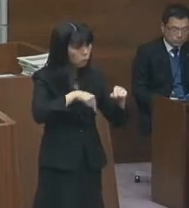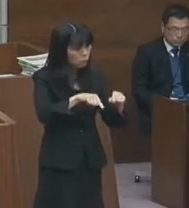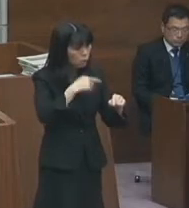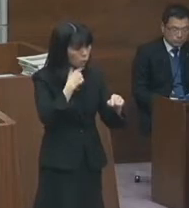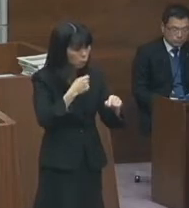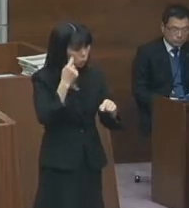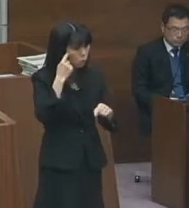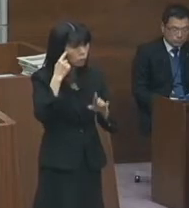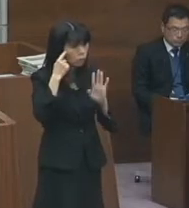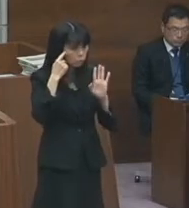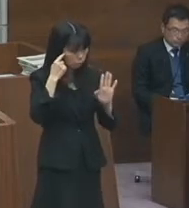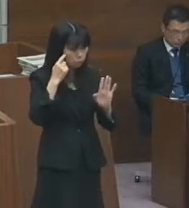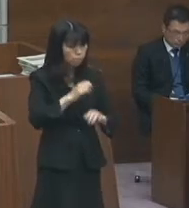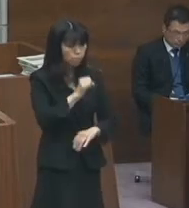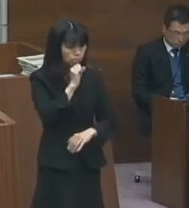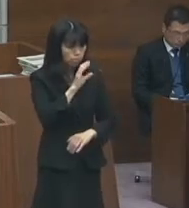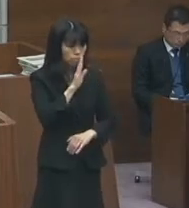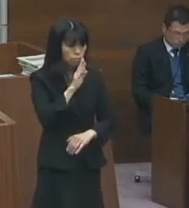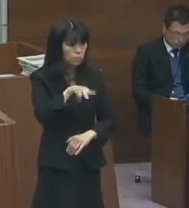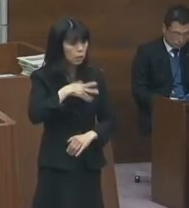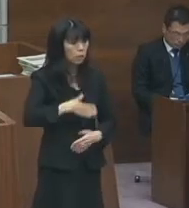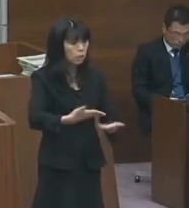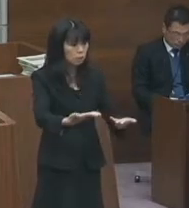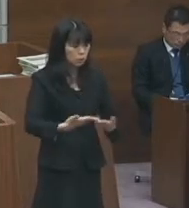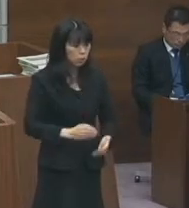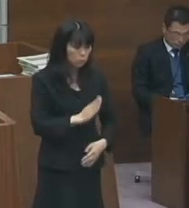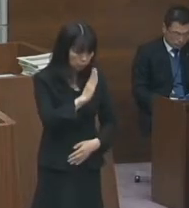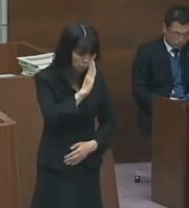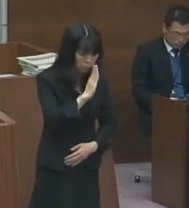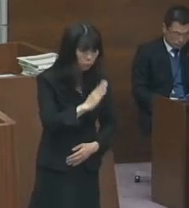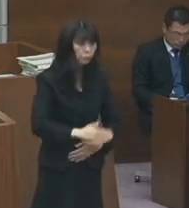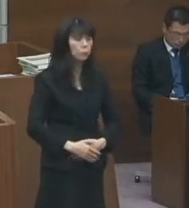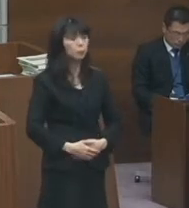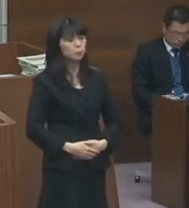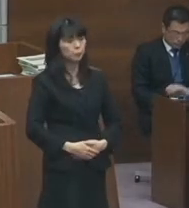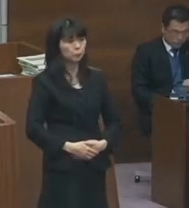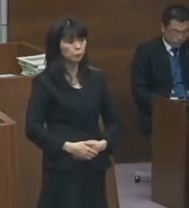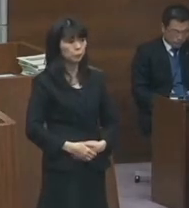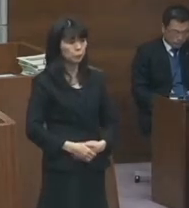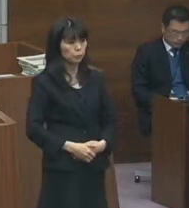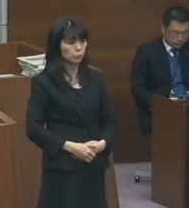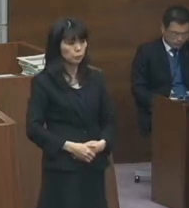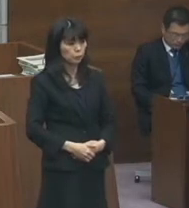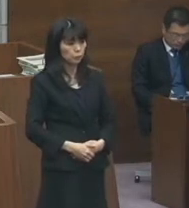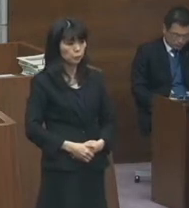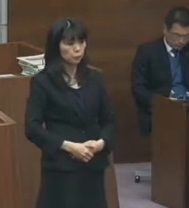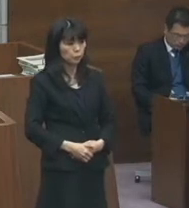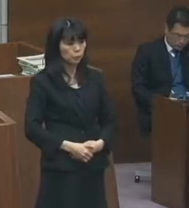と考えておりますので、よろしくご理解賜りますようお願い申し上げます。